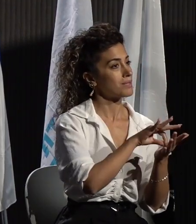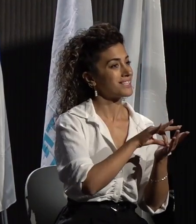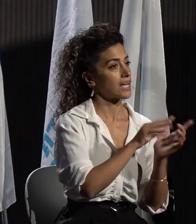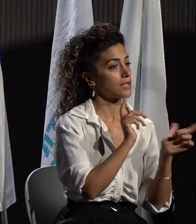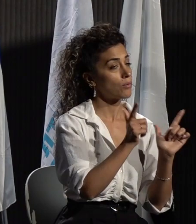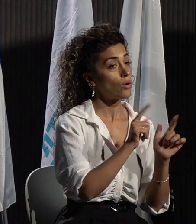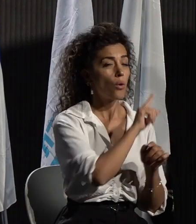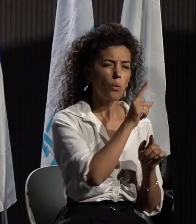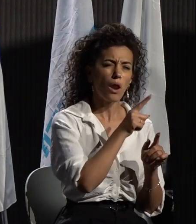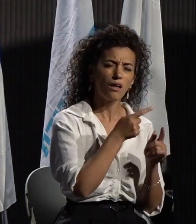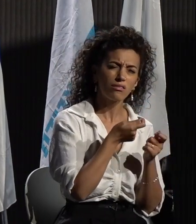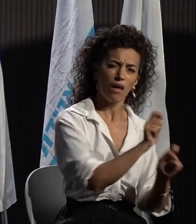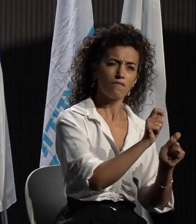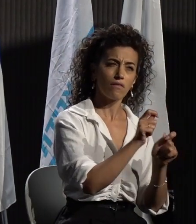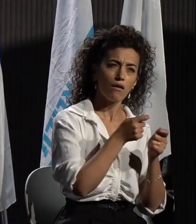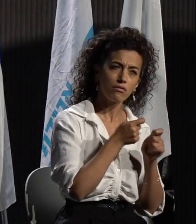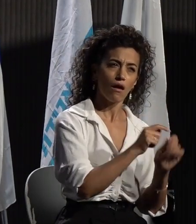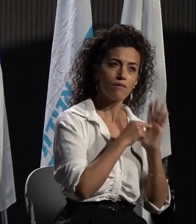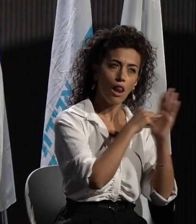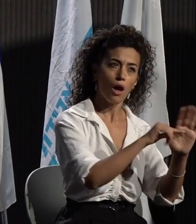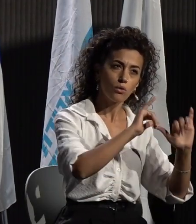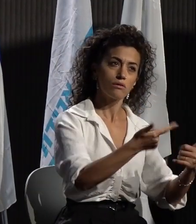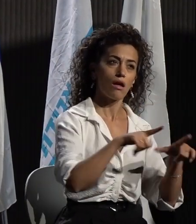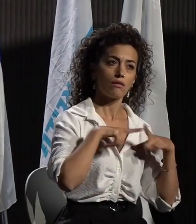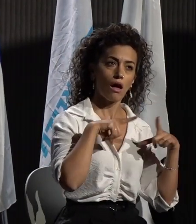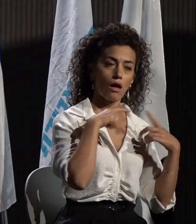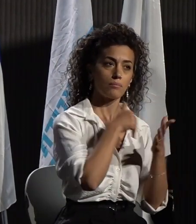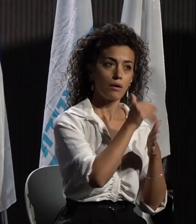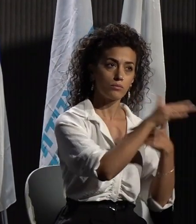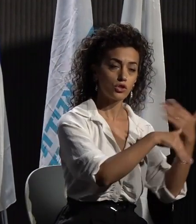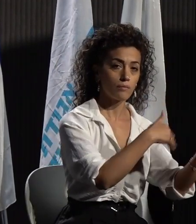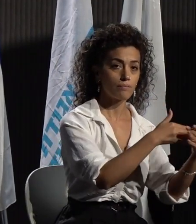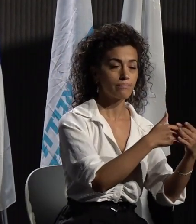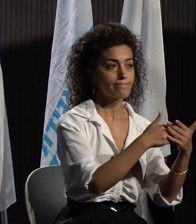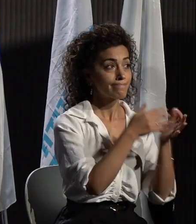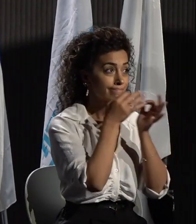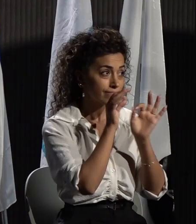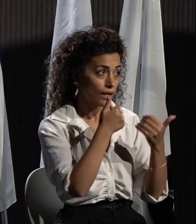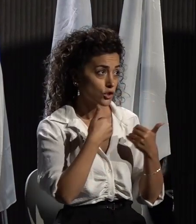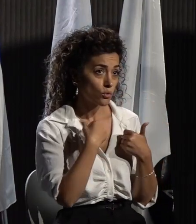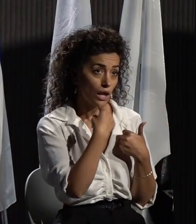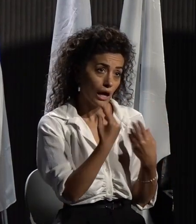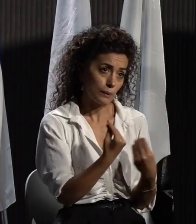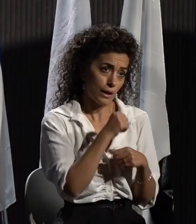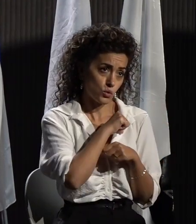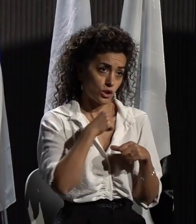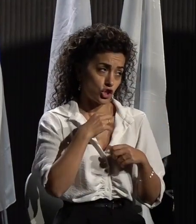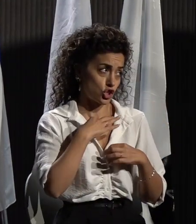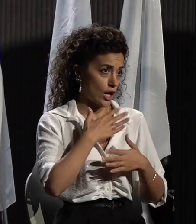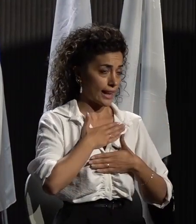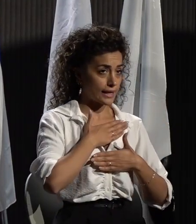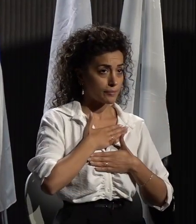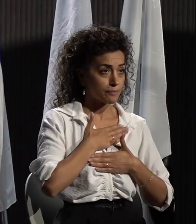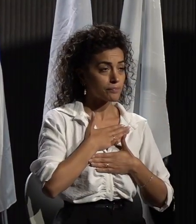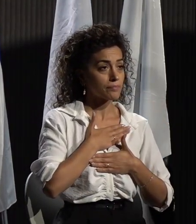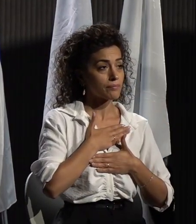בתור דווקא החיים ממשיכים. הרשו נא לי גם כמה מילים בנימה אישית.